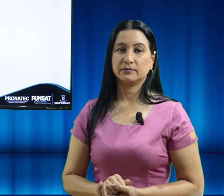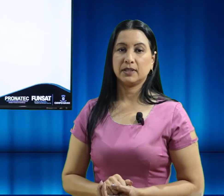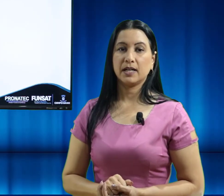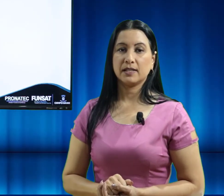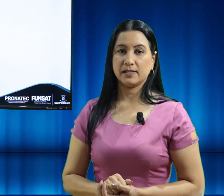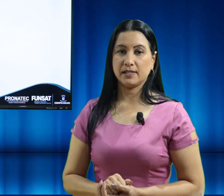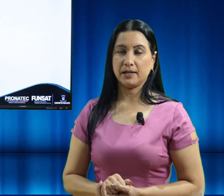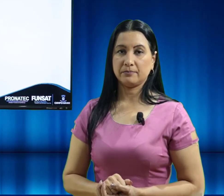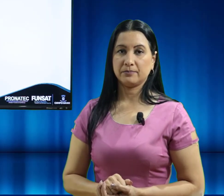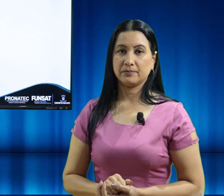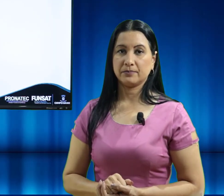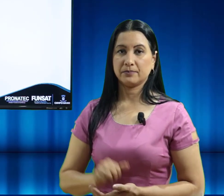Z.